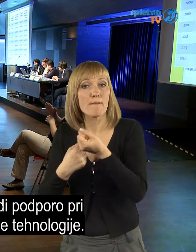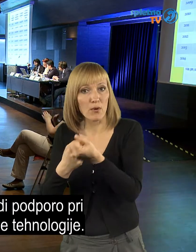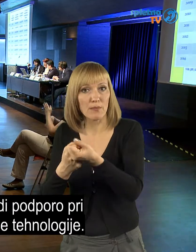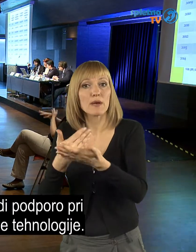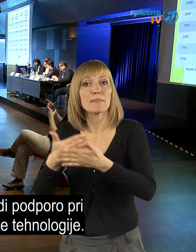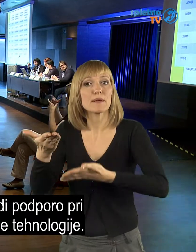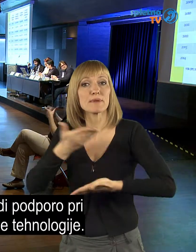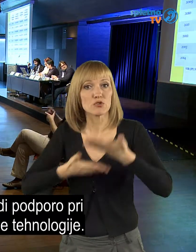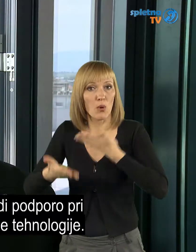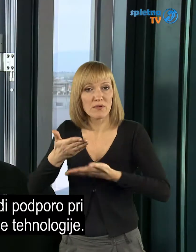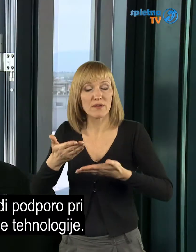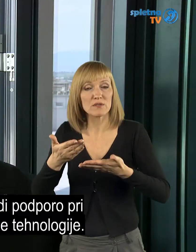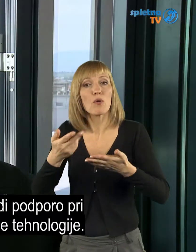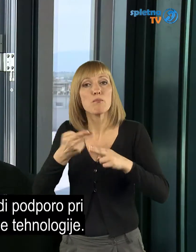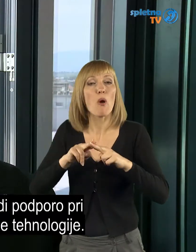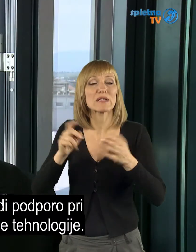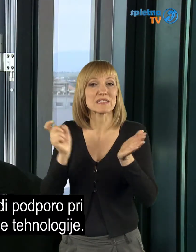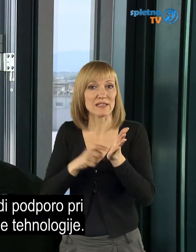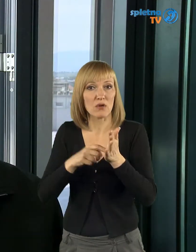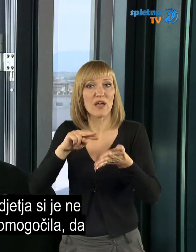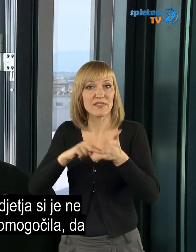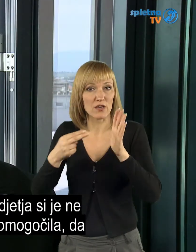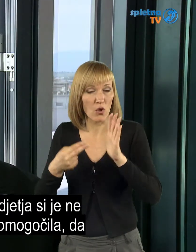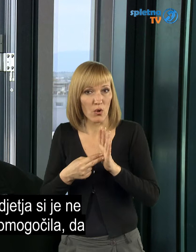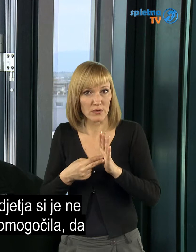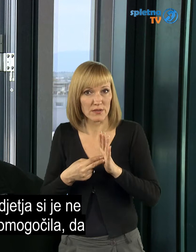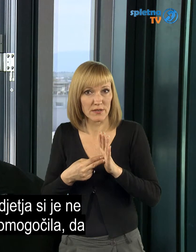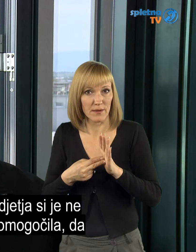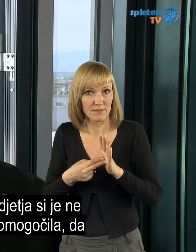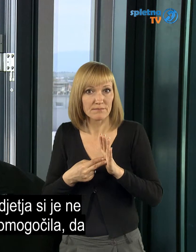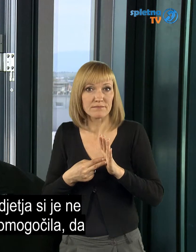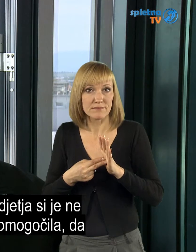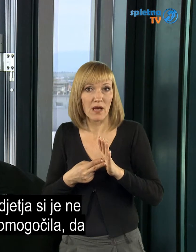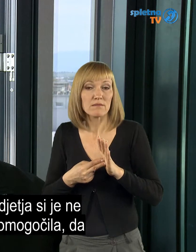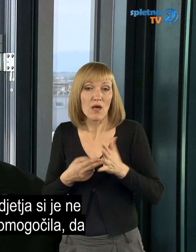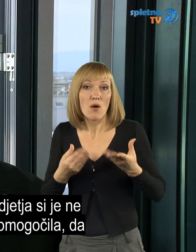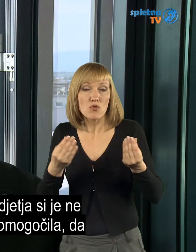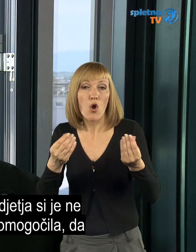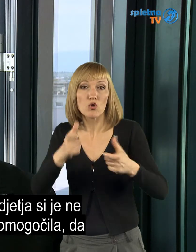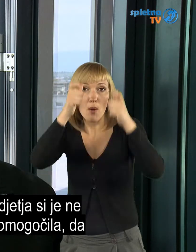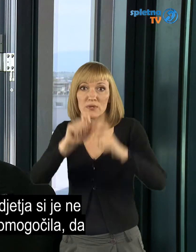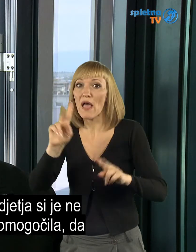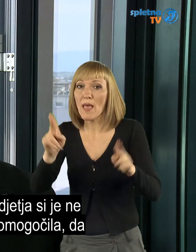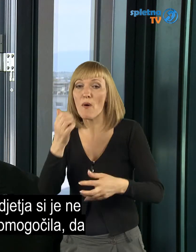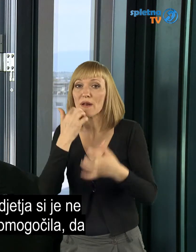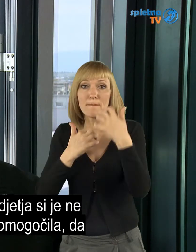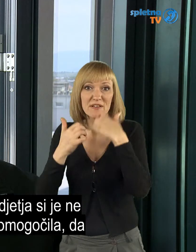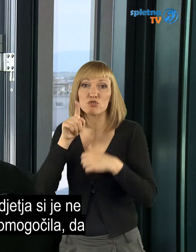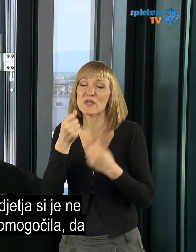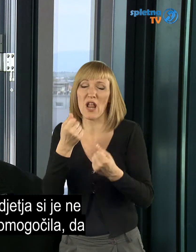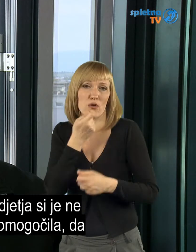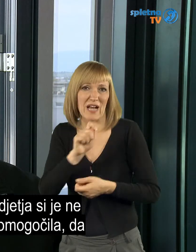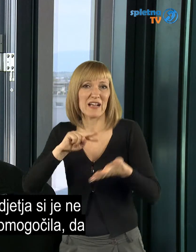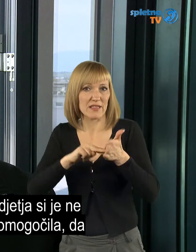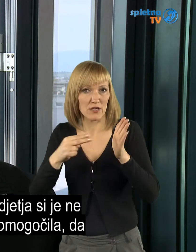pridobivanju zahtevnejše tehnologije. Ta je draga, mnoga podjetja si je ne morejo privoščiti,